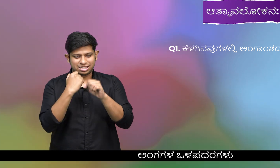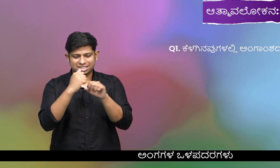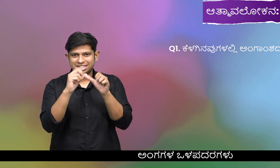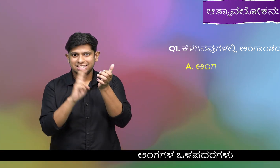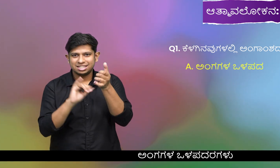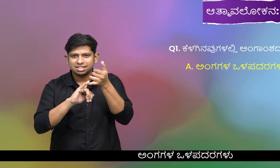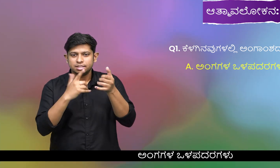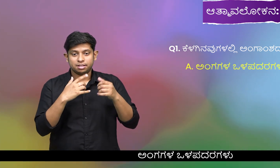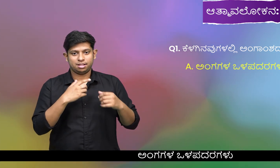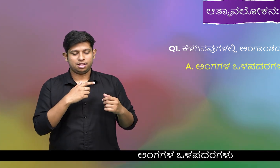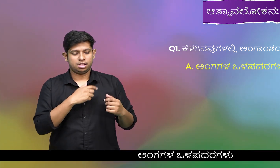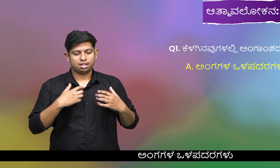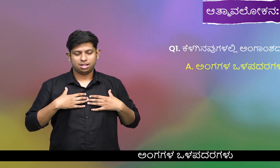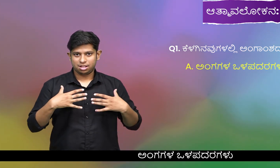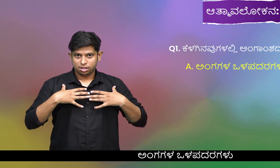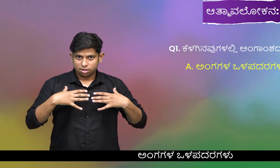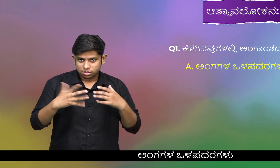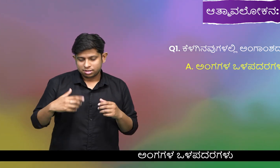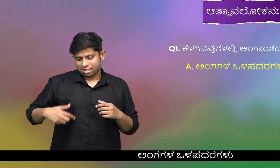ಅಂಗಗಳ ಒಳಪದರಗಳು: